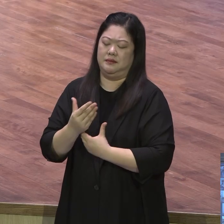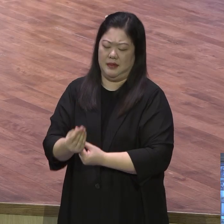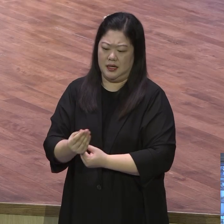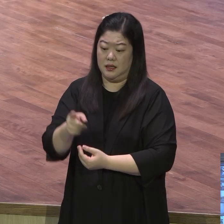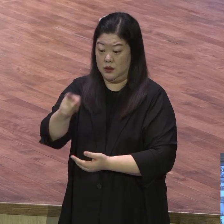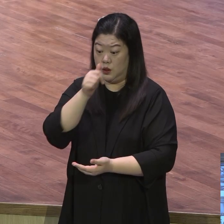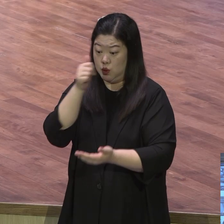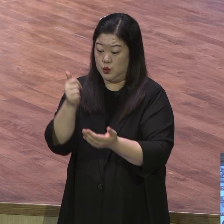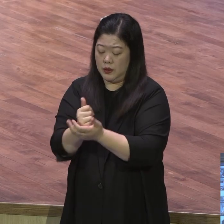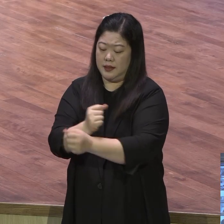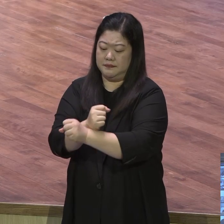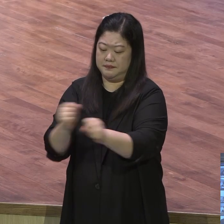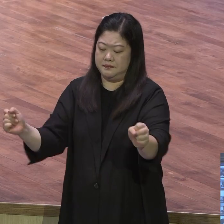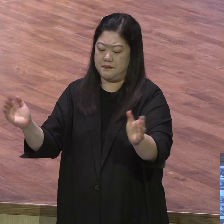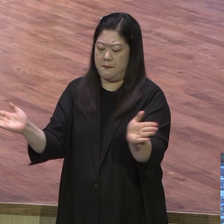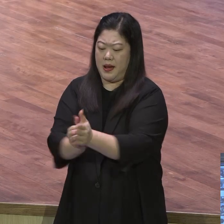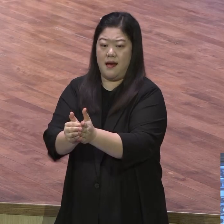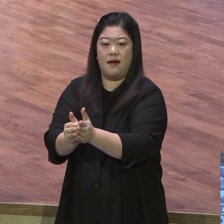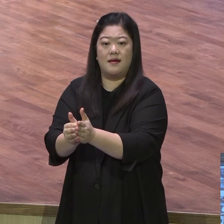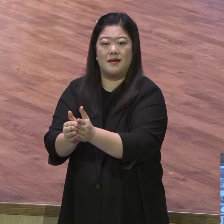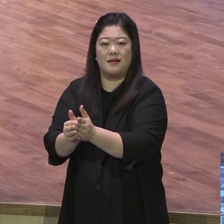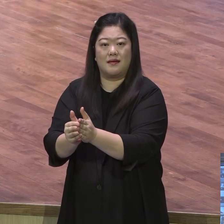죄의 사함을 받았느니라